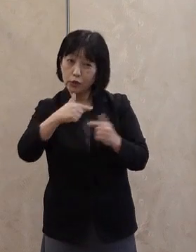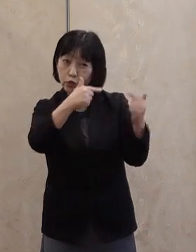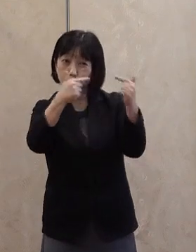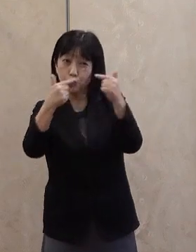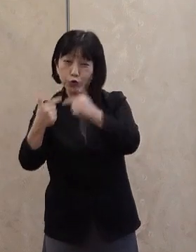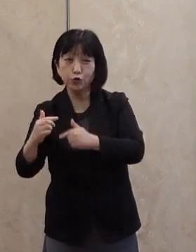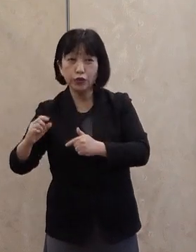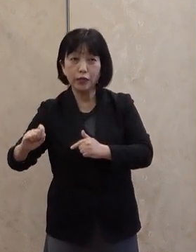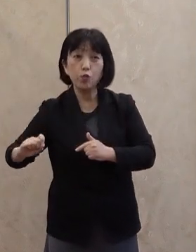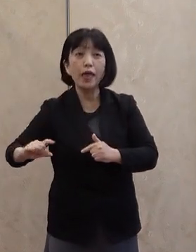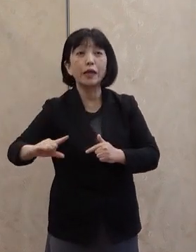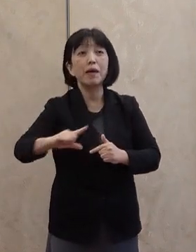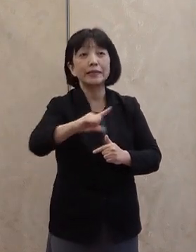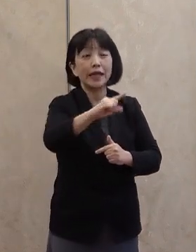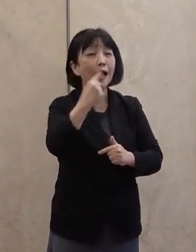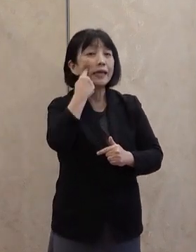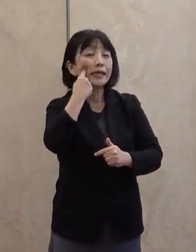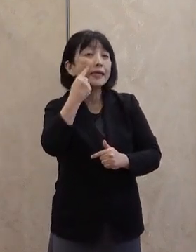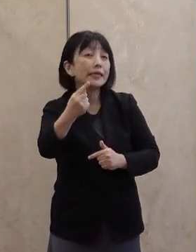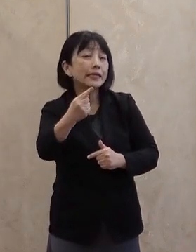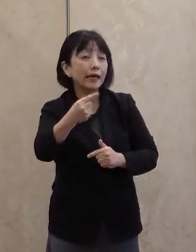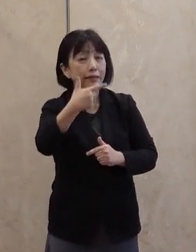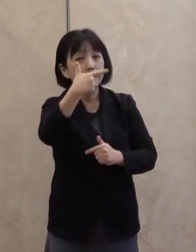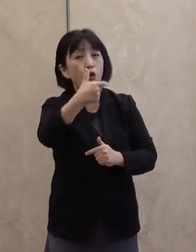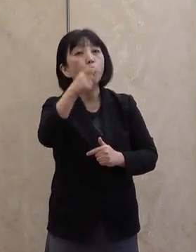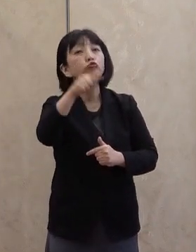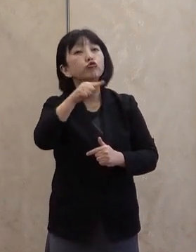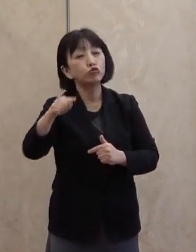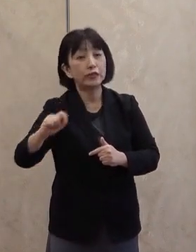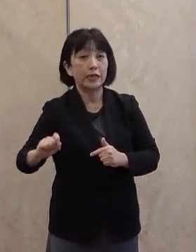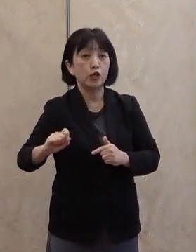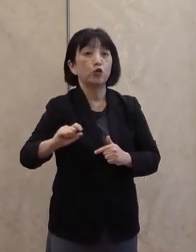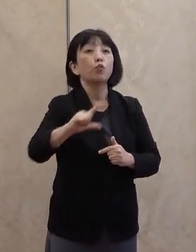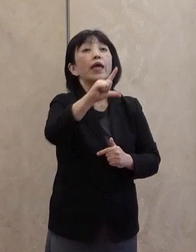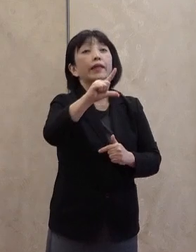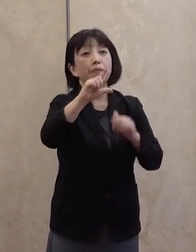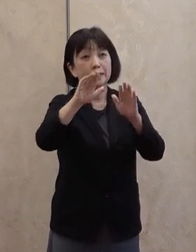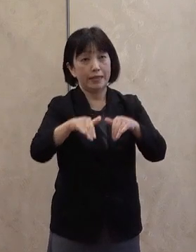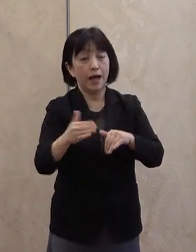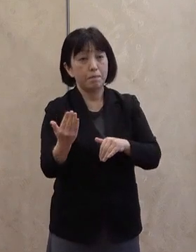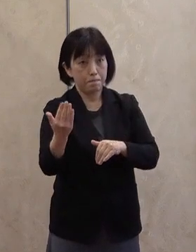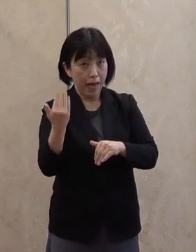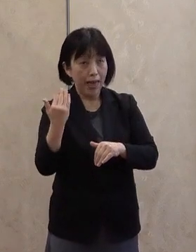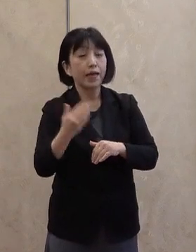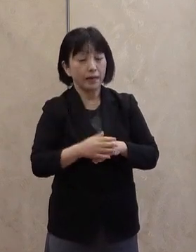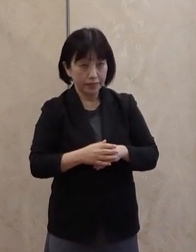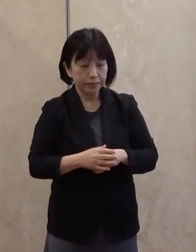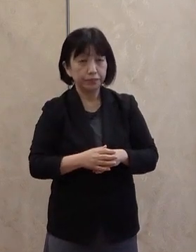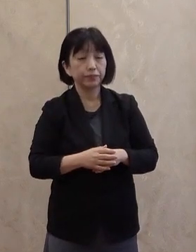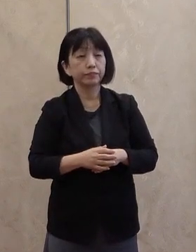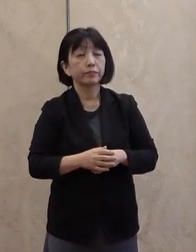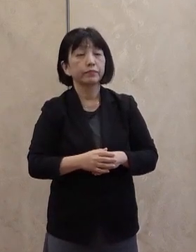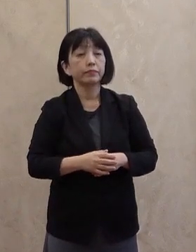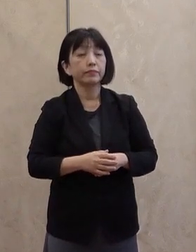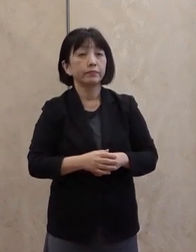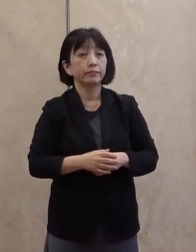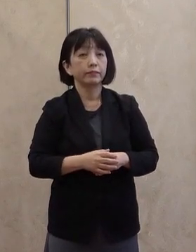きました。1ヶ月でだいたい60名増加というのが 1ヶ月で約60名増加し、